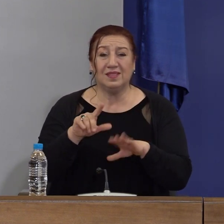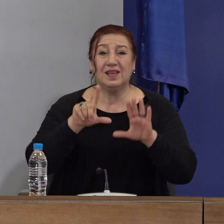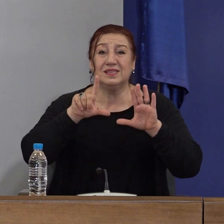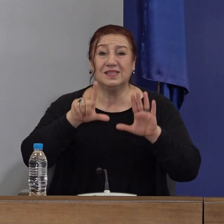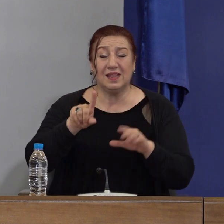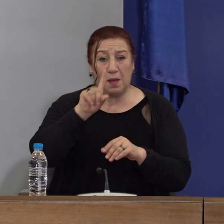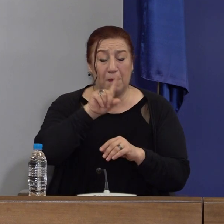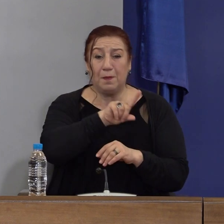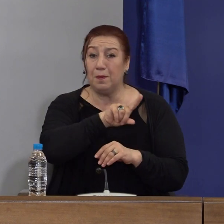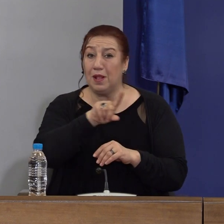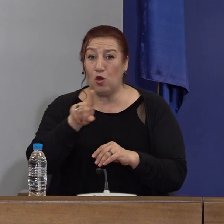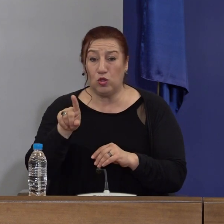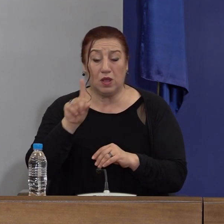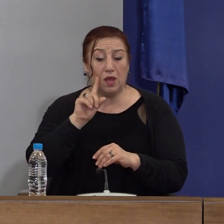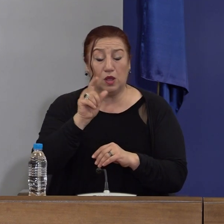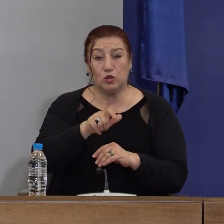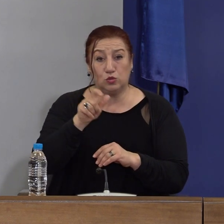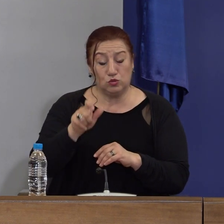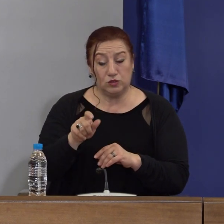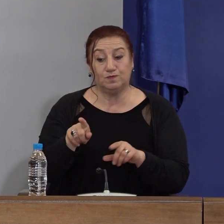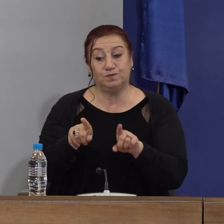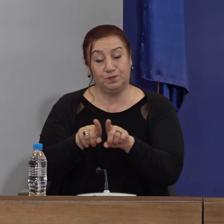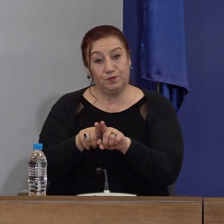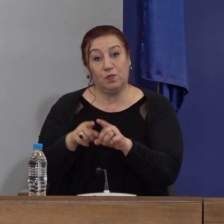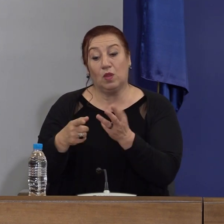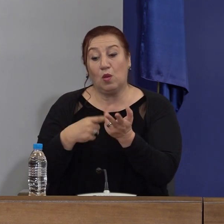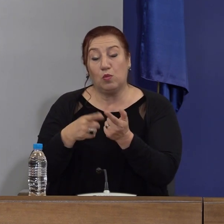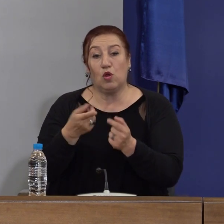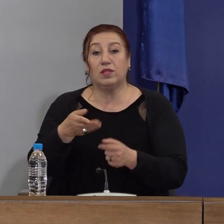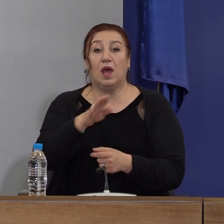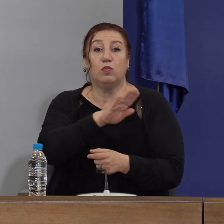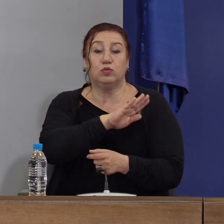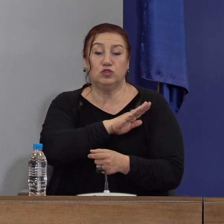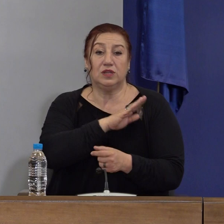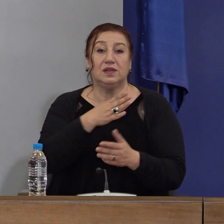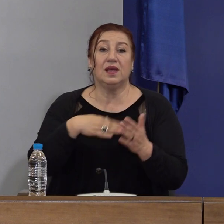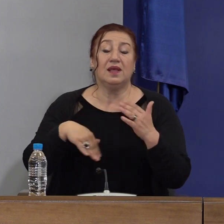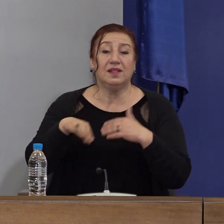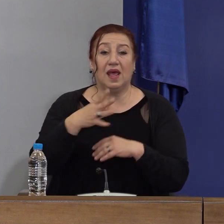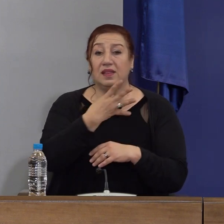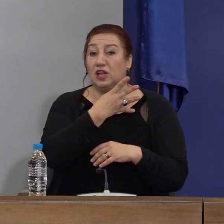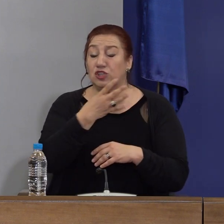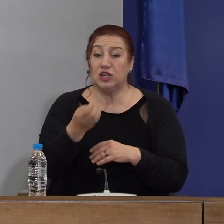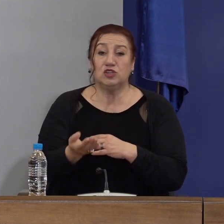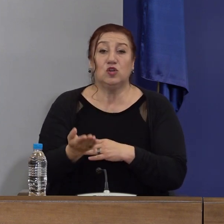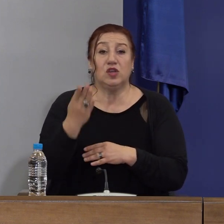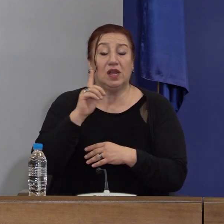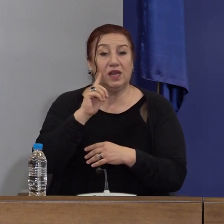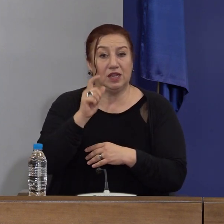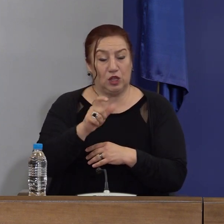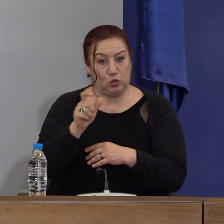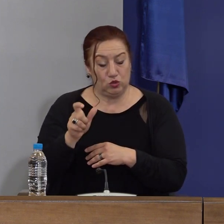милиона, като броя на хората, които са починали, са над 400 хиляди души.